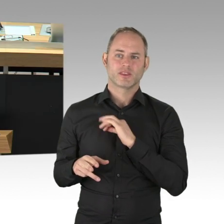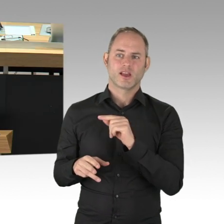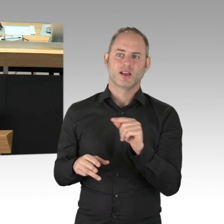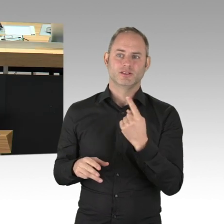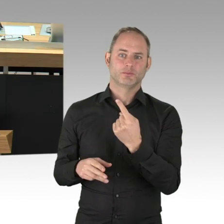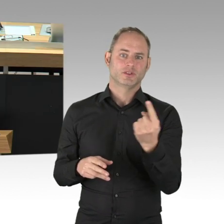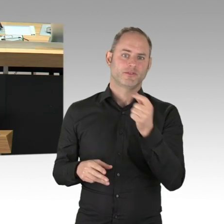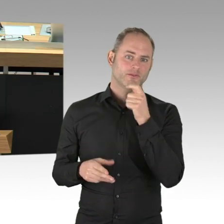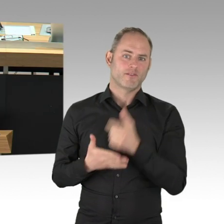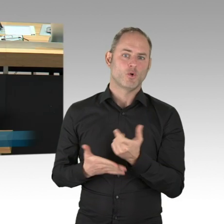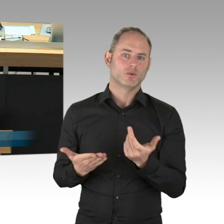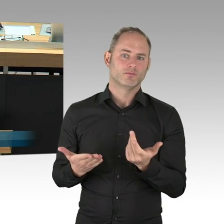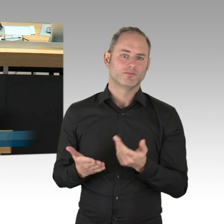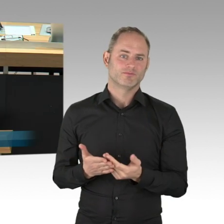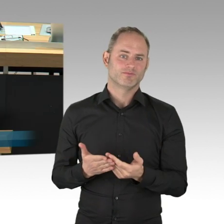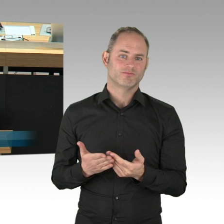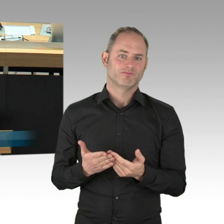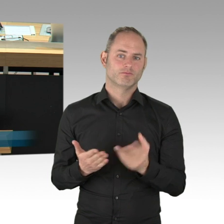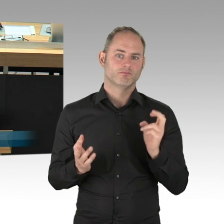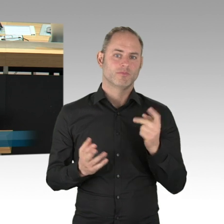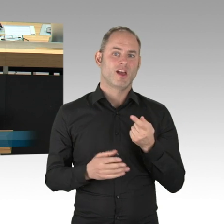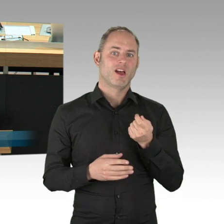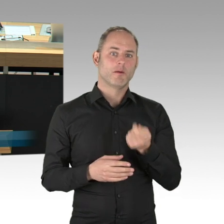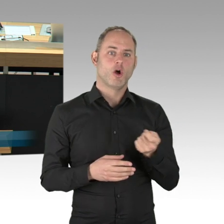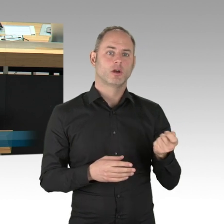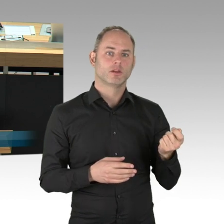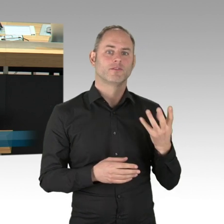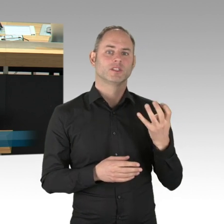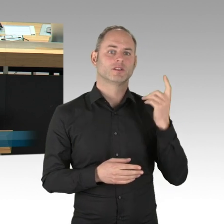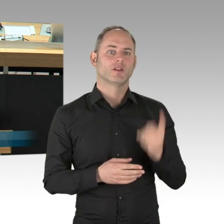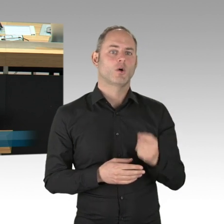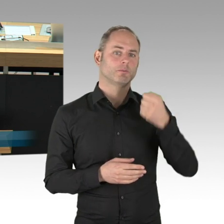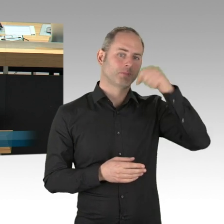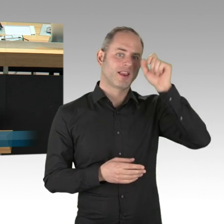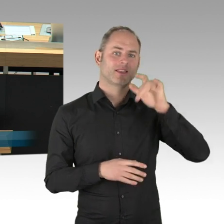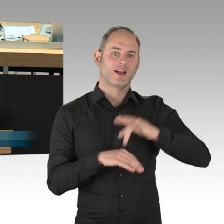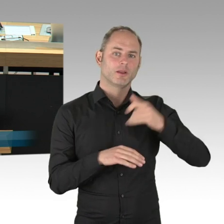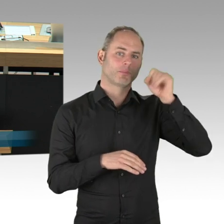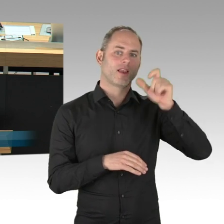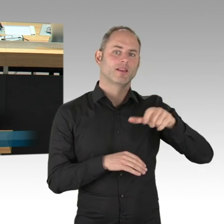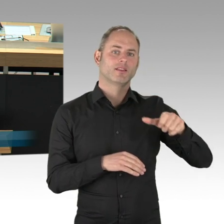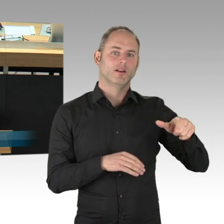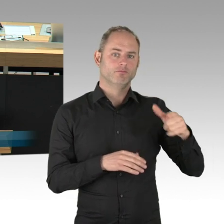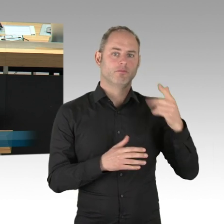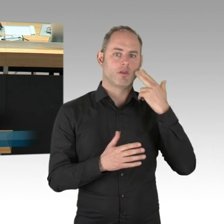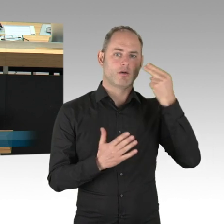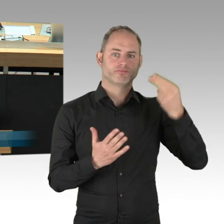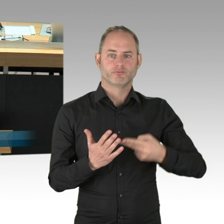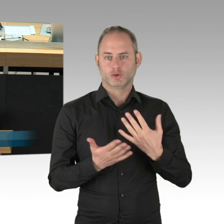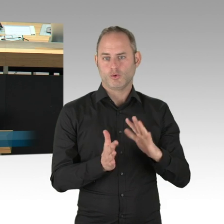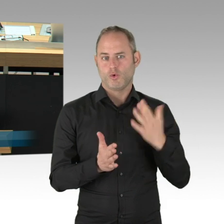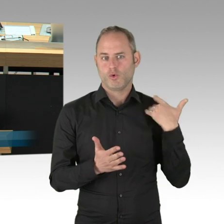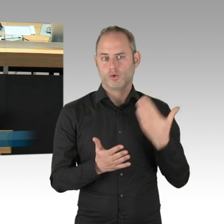der jüdischen Gemeinde, der regierende Bürgermeister, der katholische und der evangelische Bischof, Berliner Schülerinnen und einfache